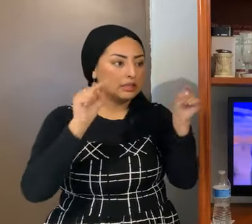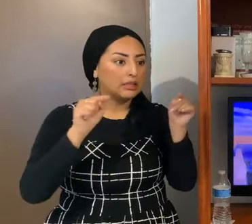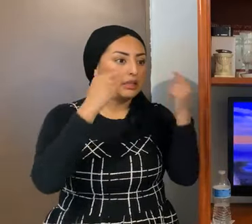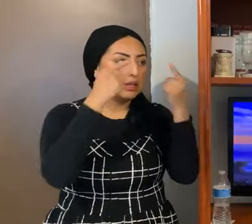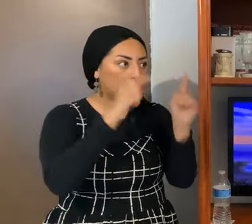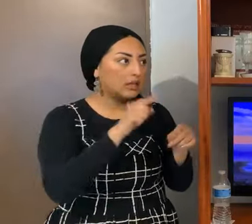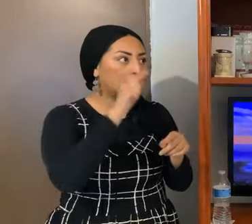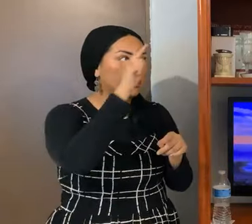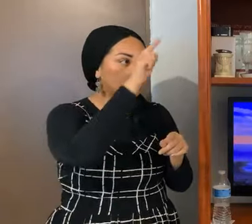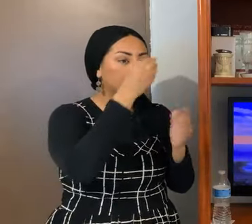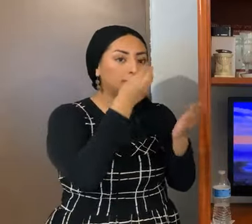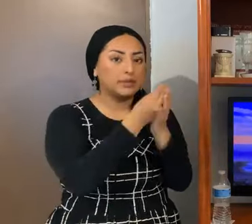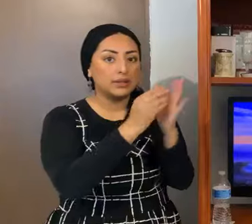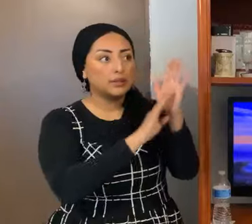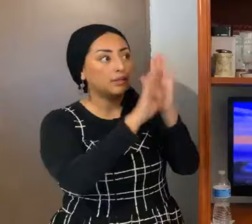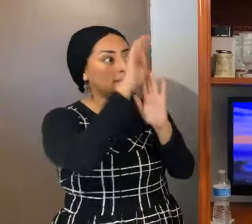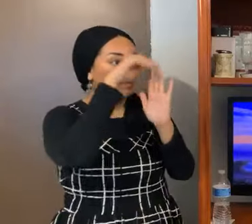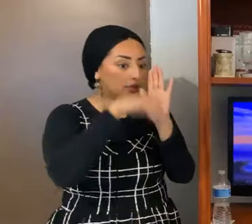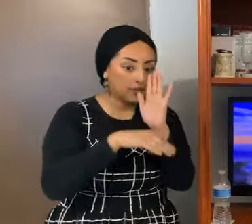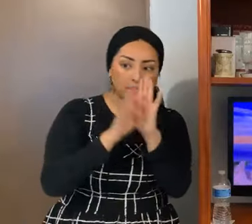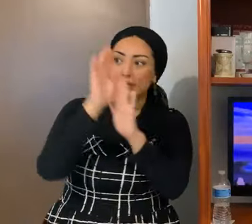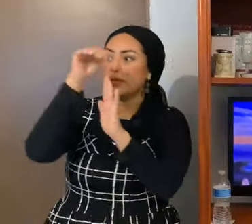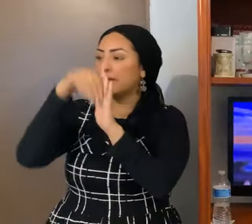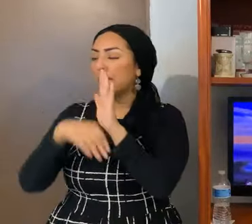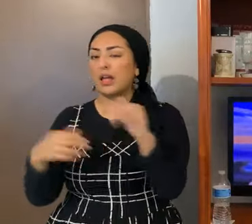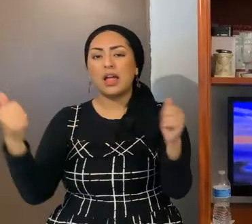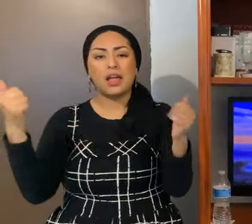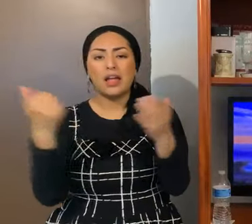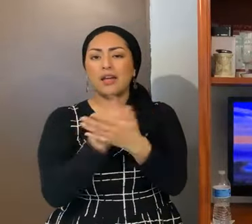si la bolsa sube, que si la bolsa baja, todo está planeado.